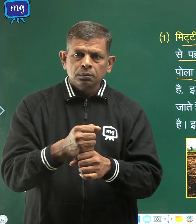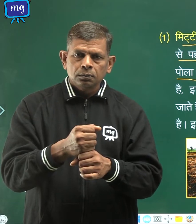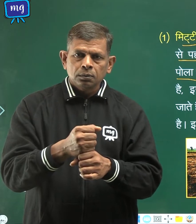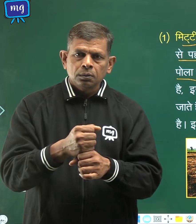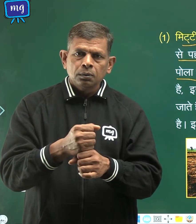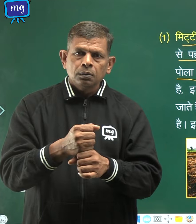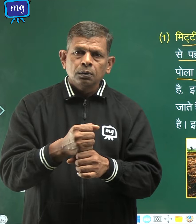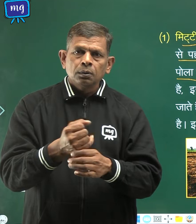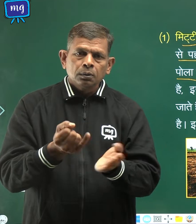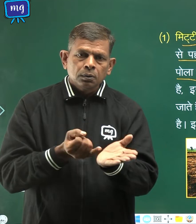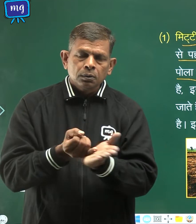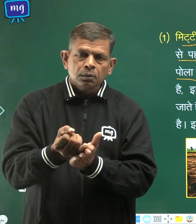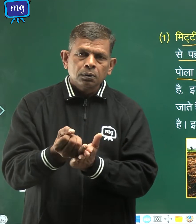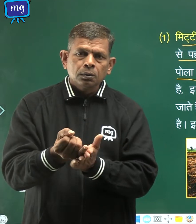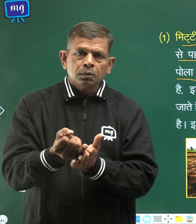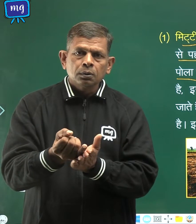कृषि का